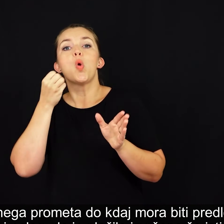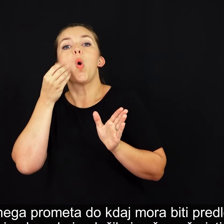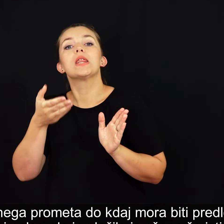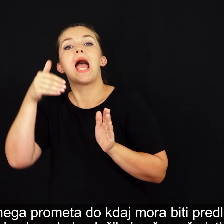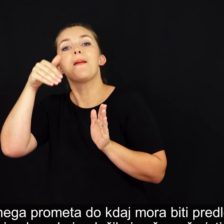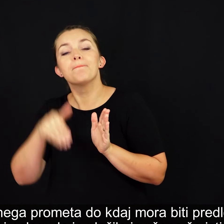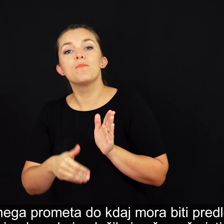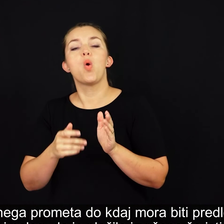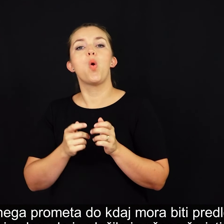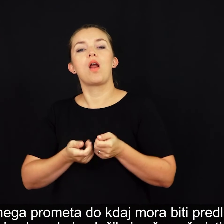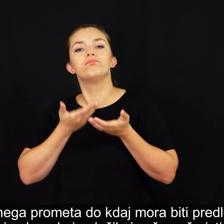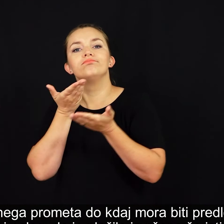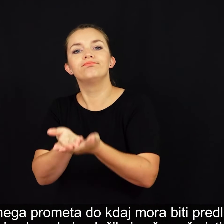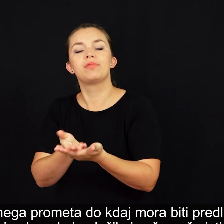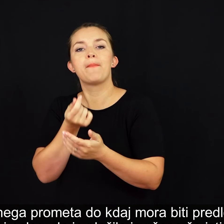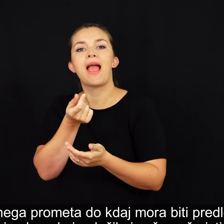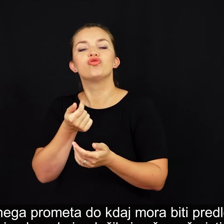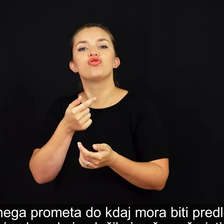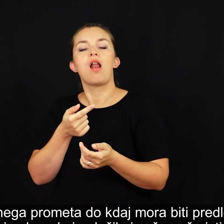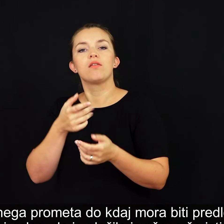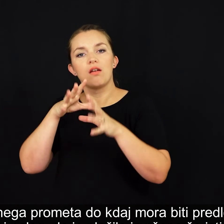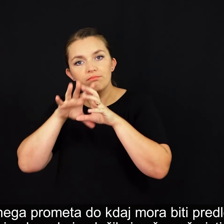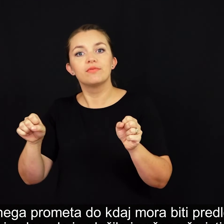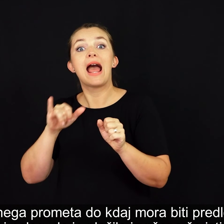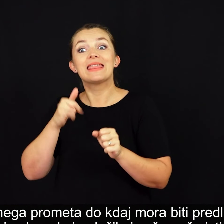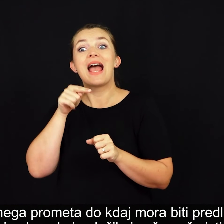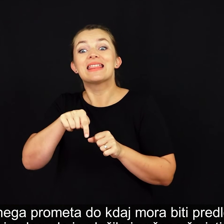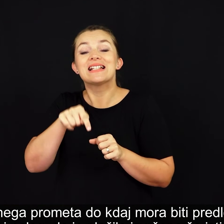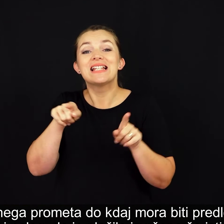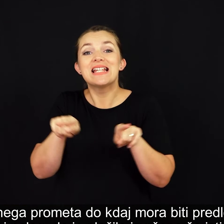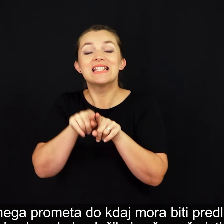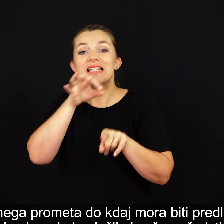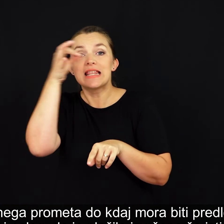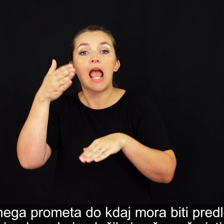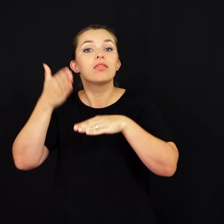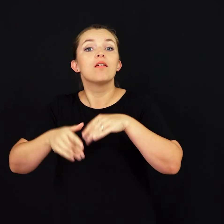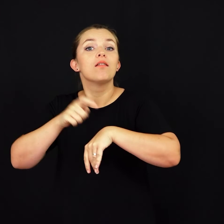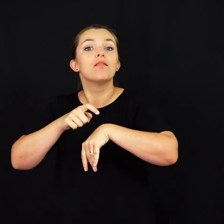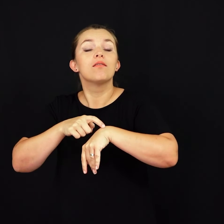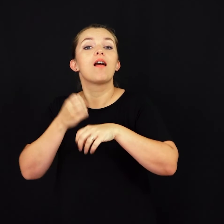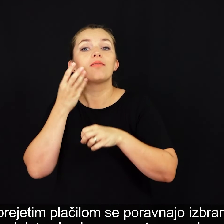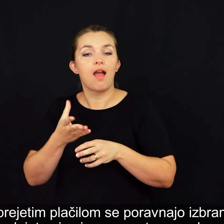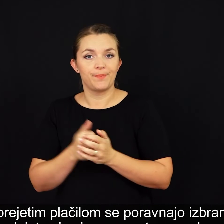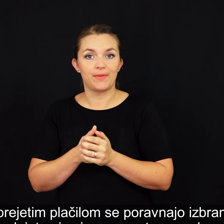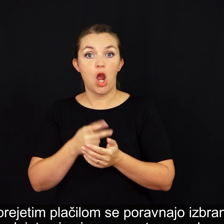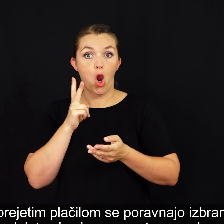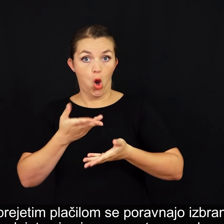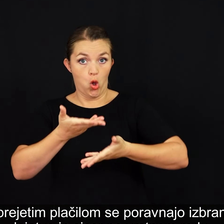predložen plačilni nalog, da je plačilo izvršeno še isti dan. S prejetim plačilom se